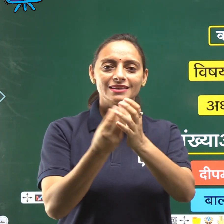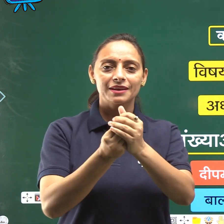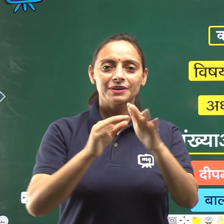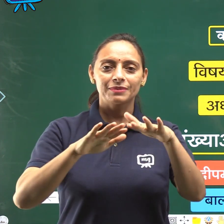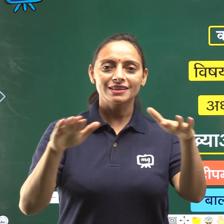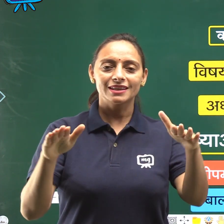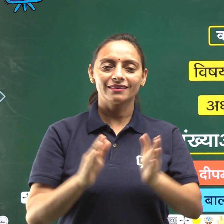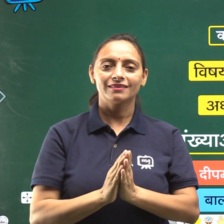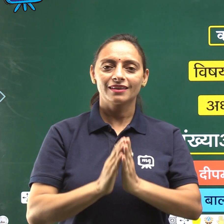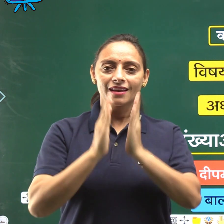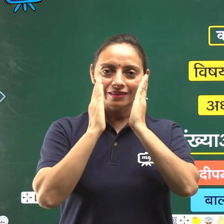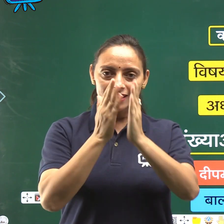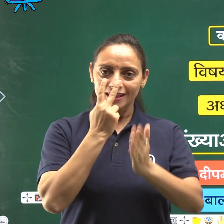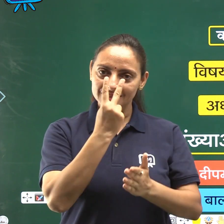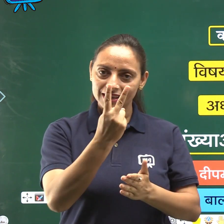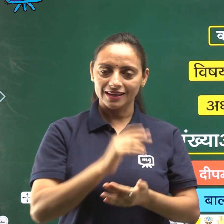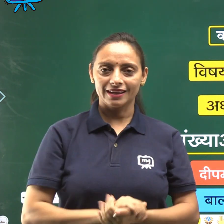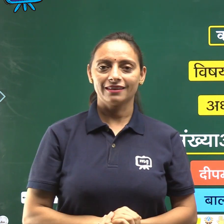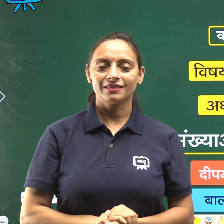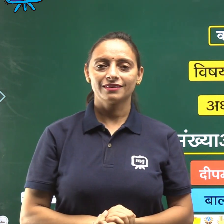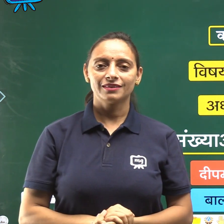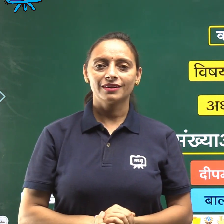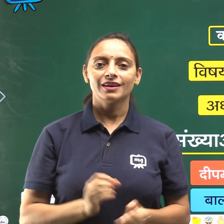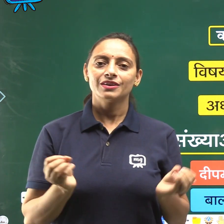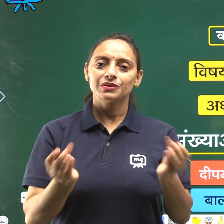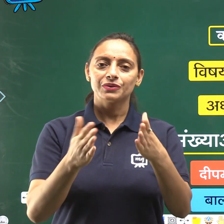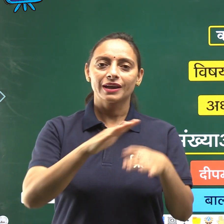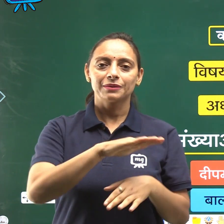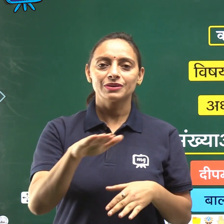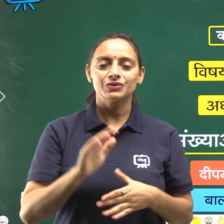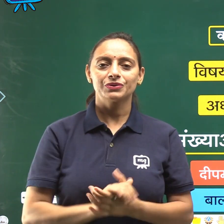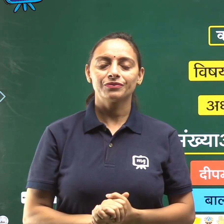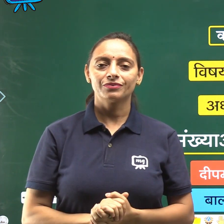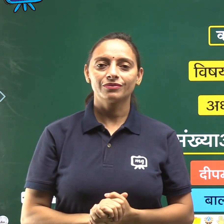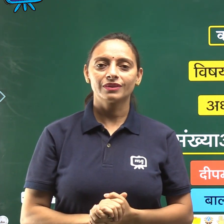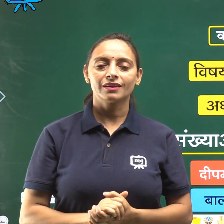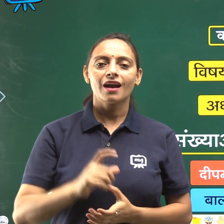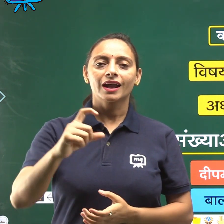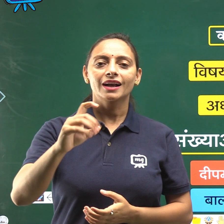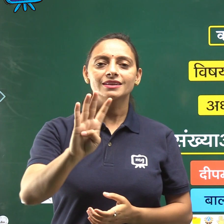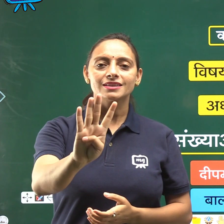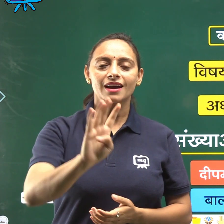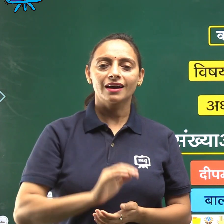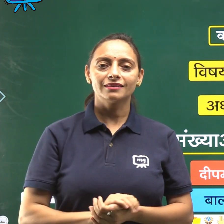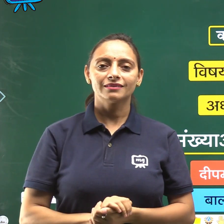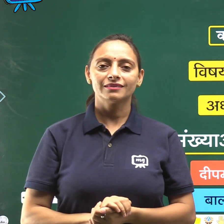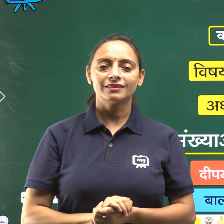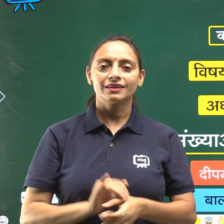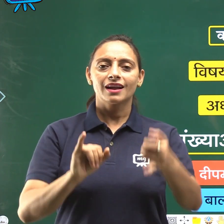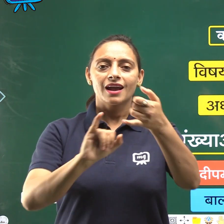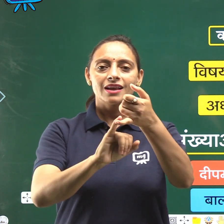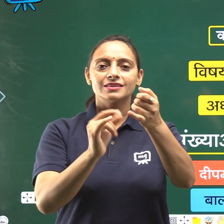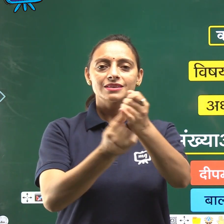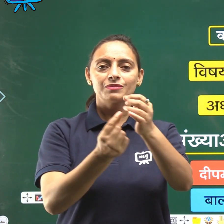बच्चे ध्यान से देखेंगे। शुरू करें बच्चों। कक्षा 4